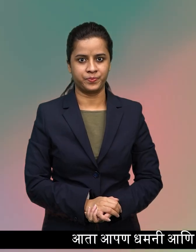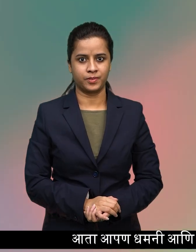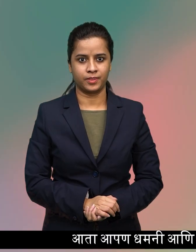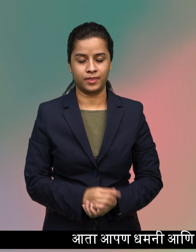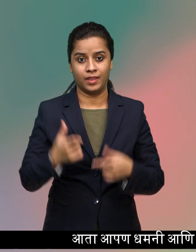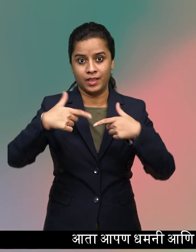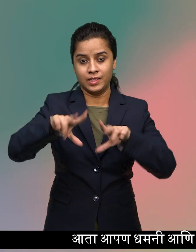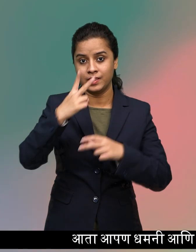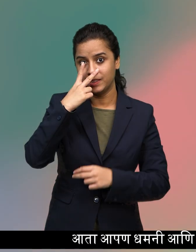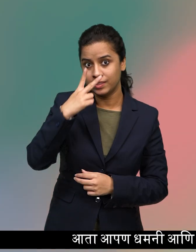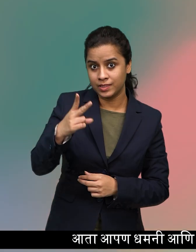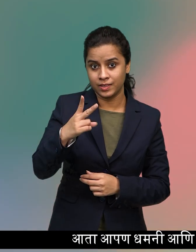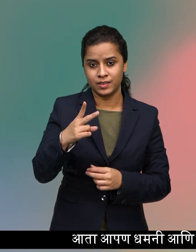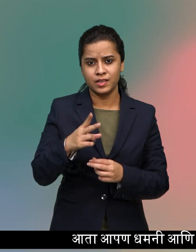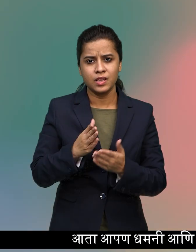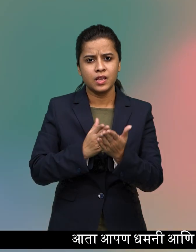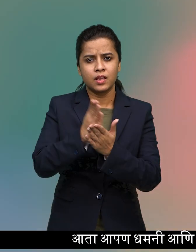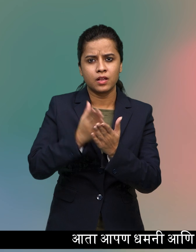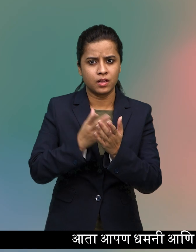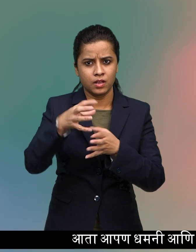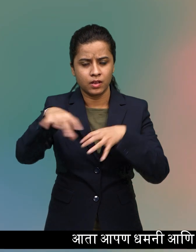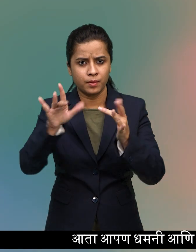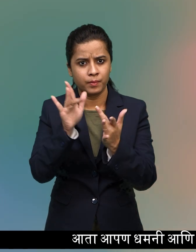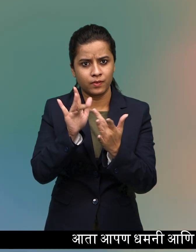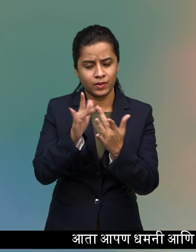आता आपण धमनी आणि शिरांमधील फरक खालील तक्त्यात पाहूया.